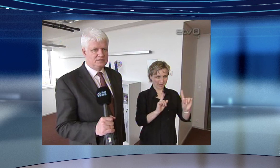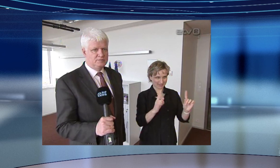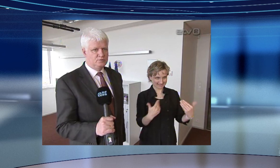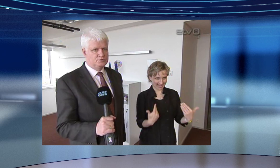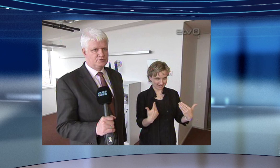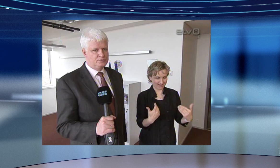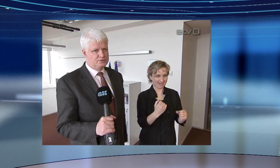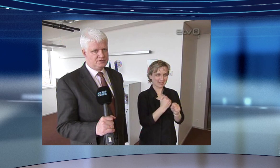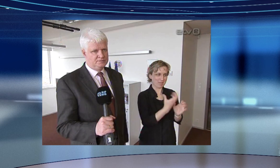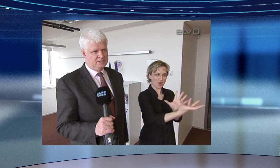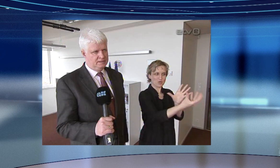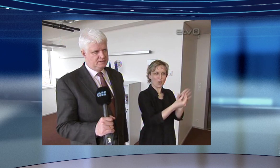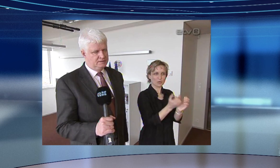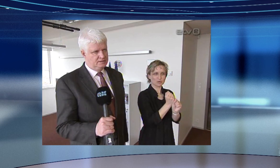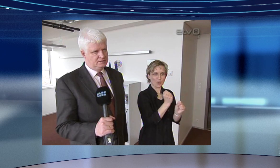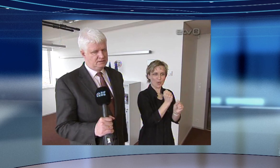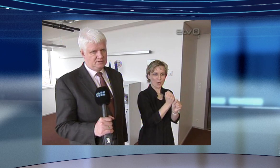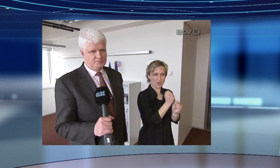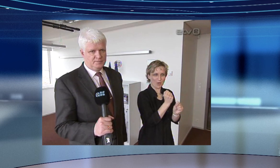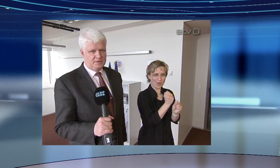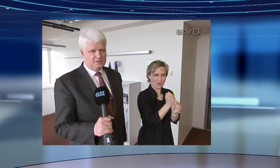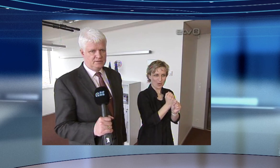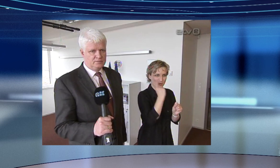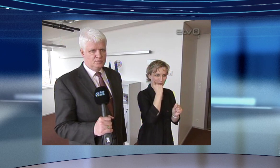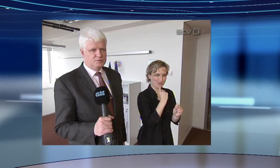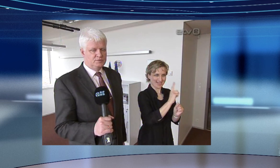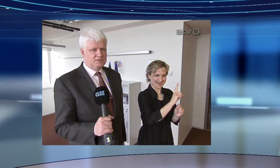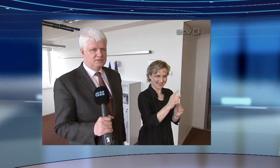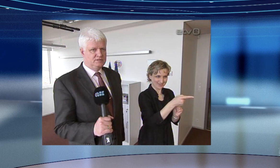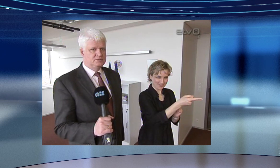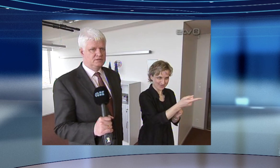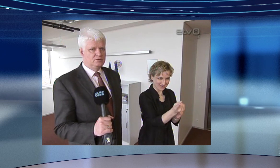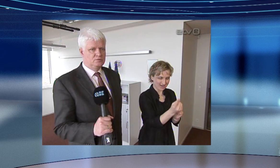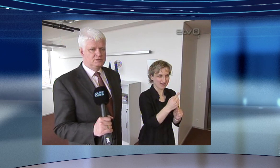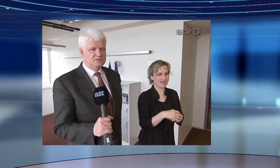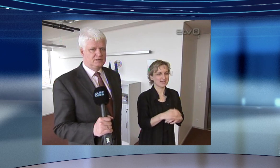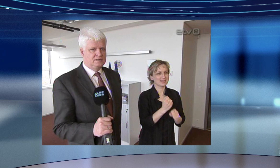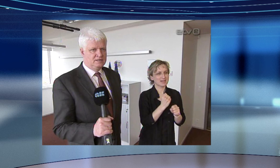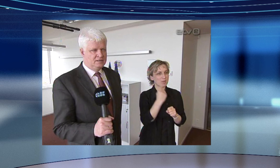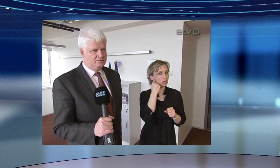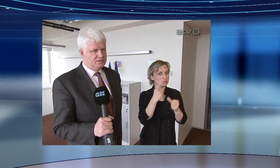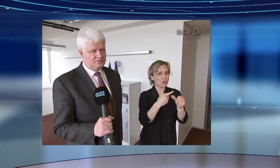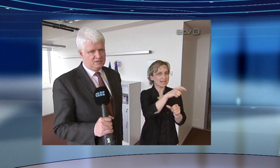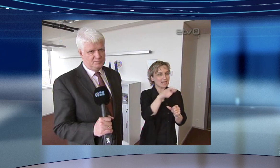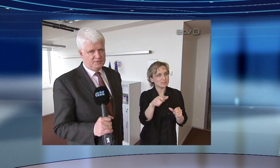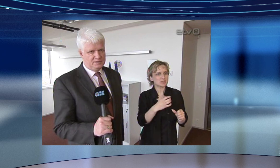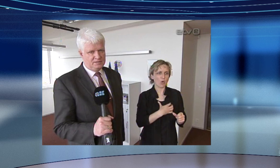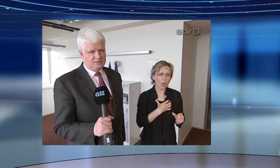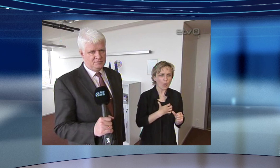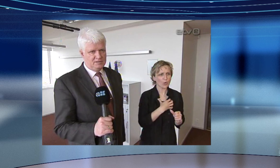teeme koostöös sellise kuulmispuudega inimestele olulise videoklipi, mille me